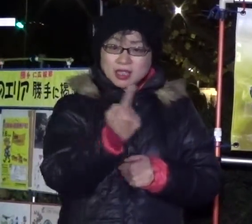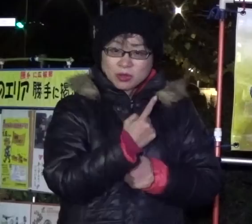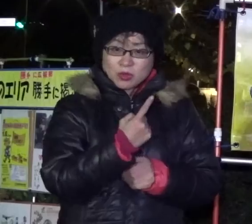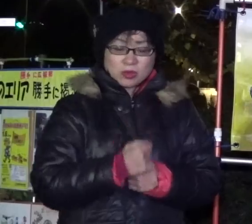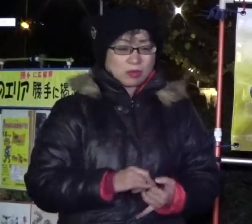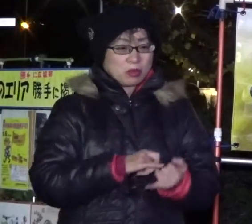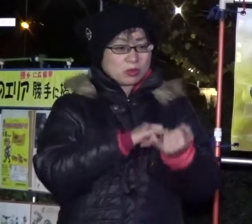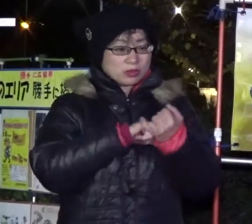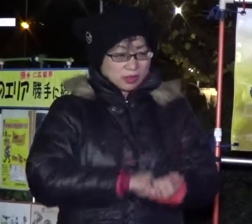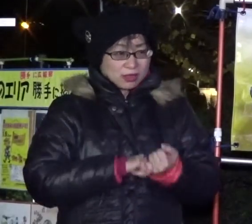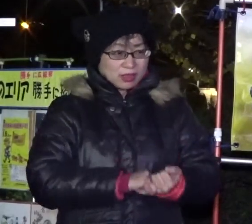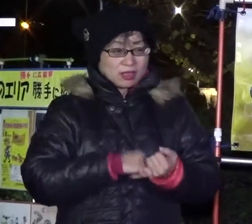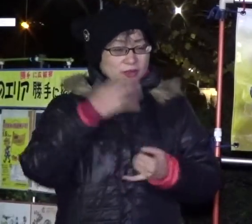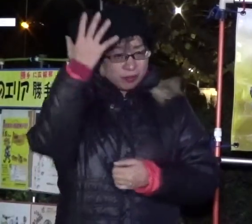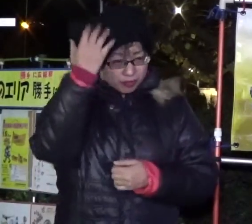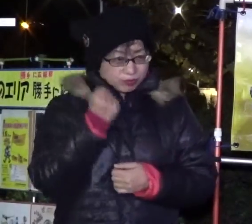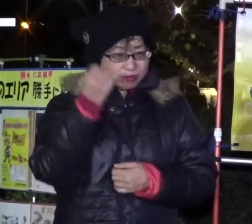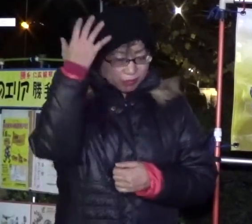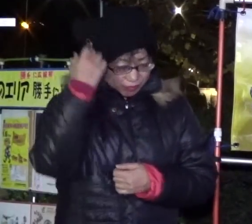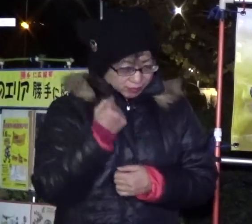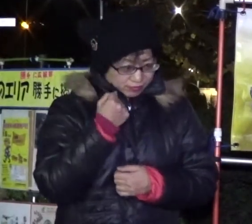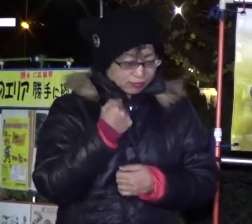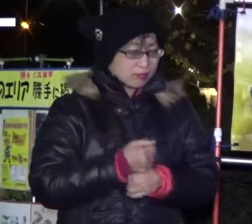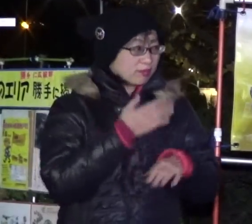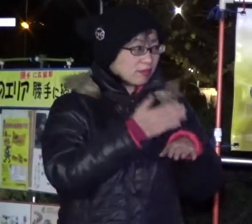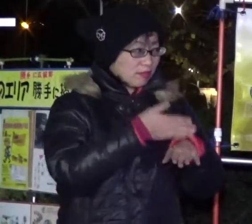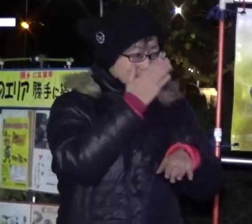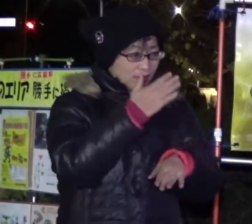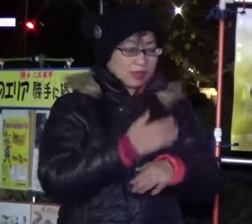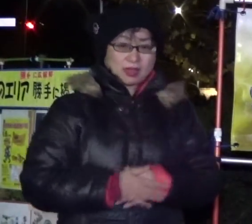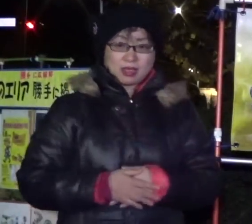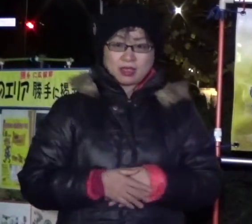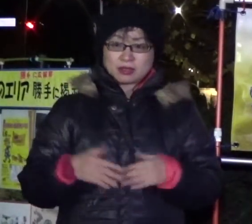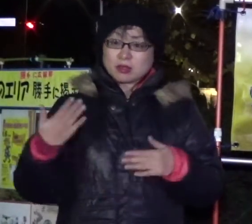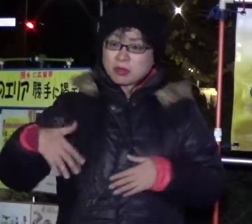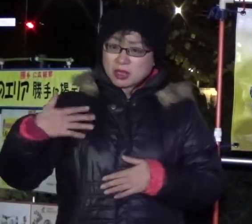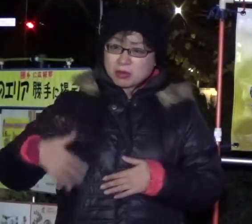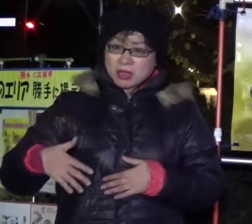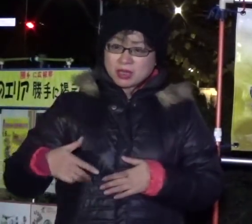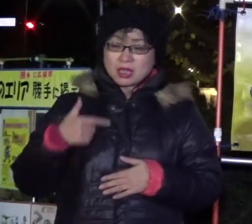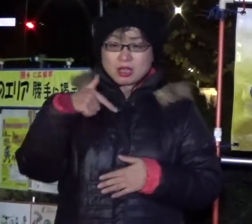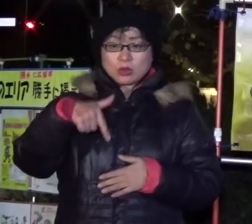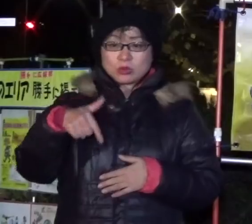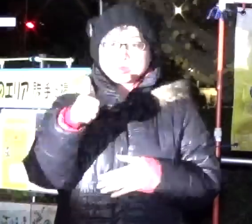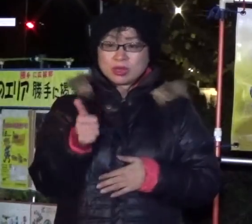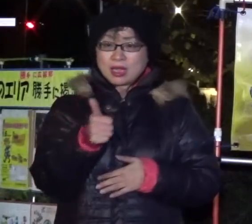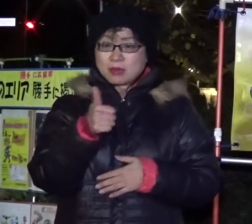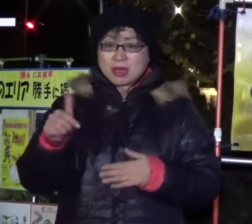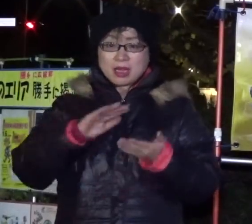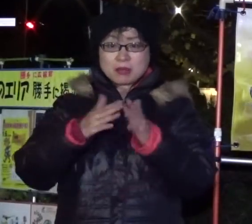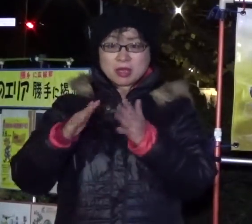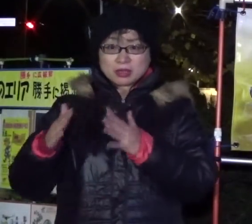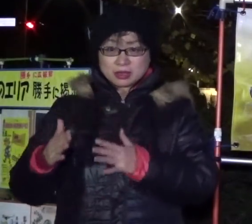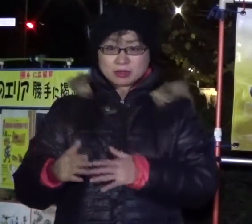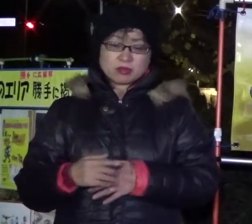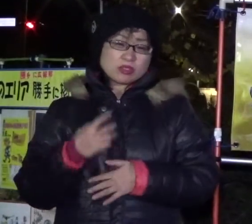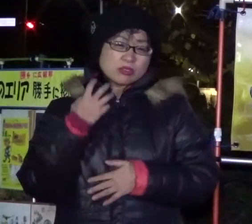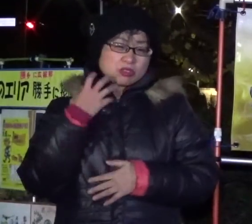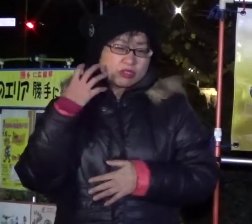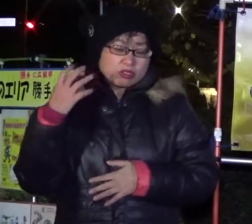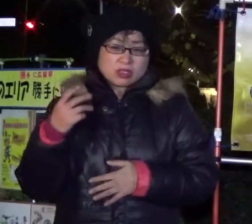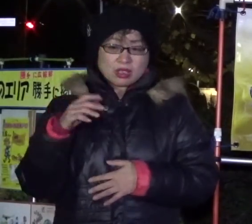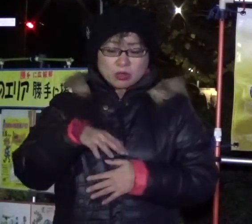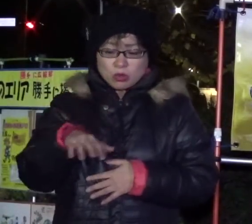からね。ありがとう。まだまだ双葉すごいですよ。甲状腺の子供のが